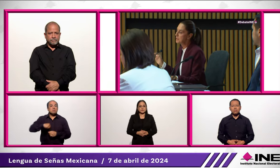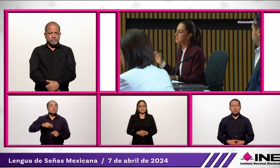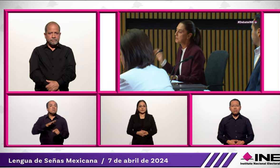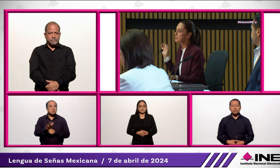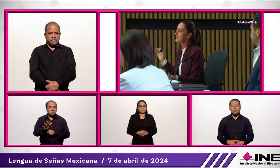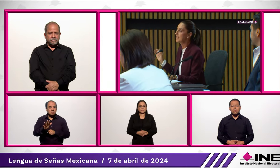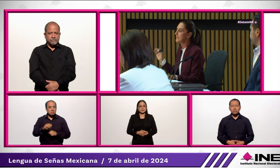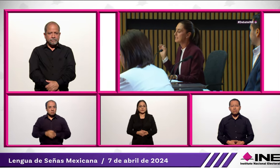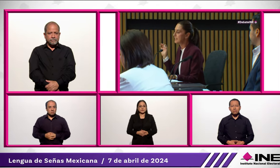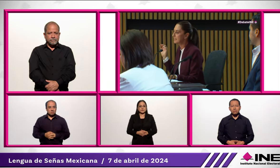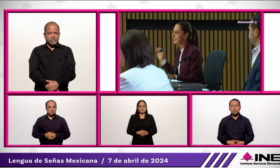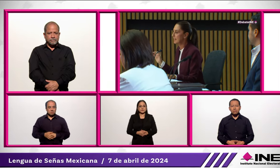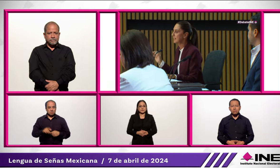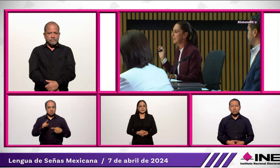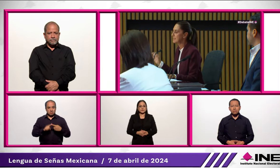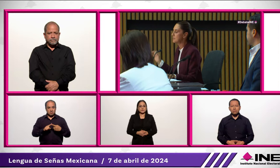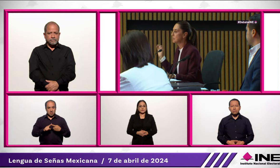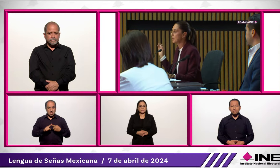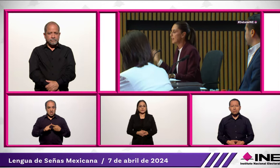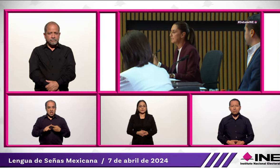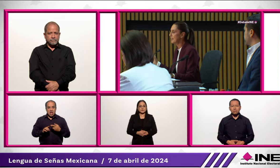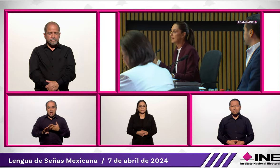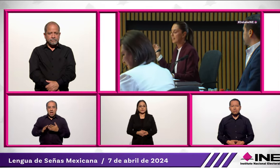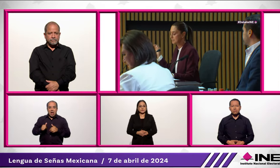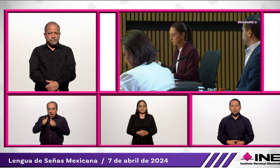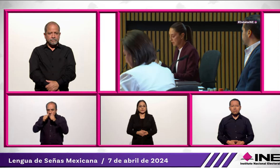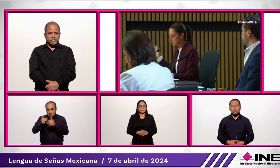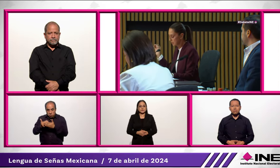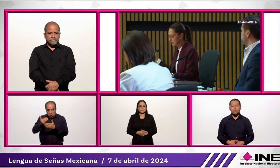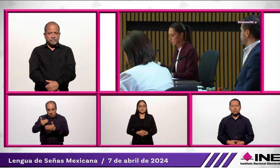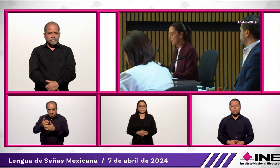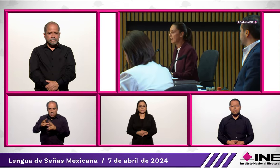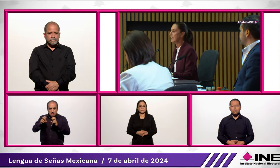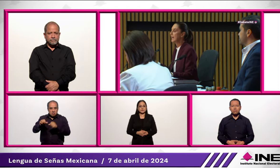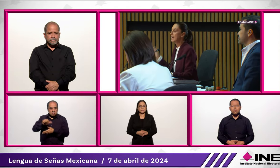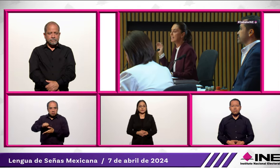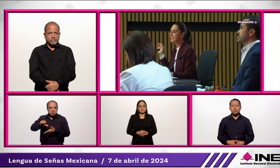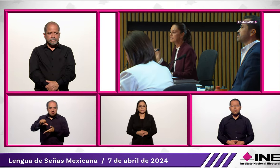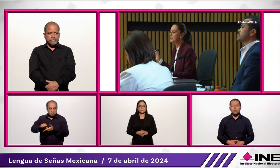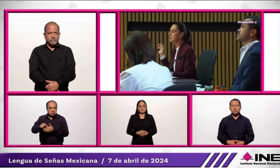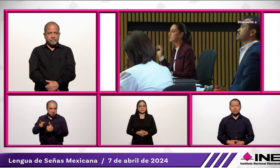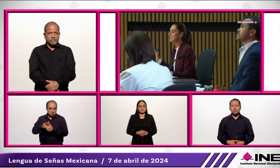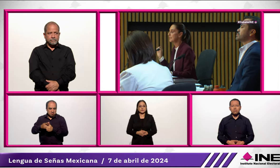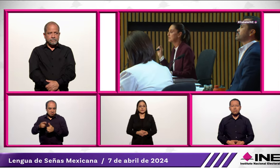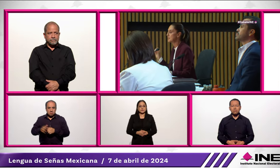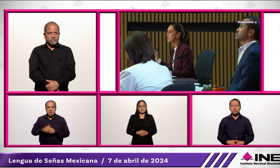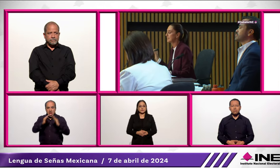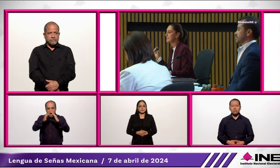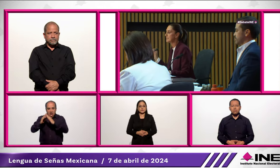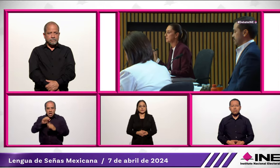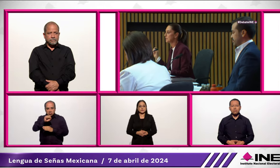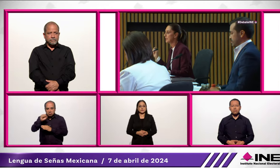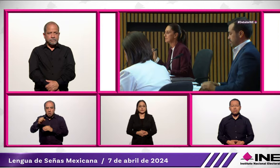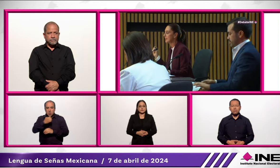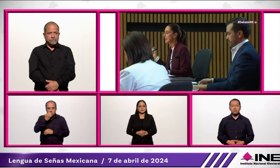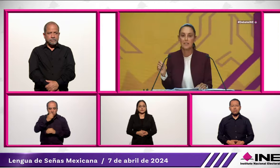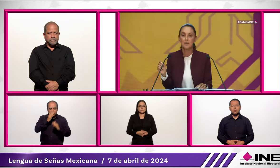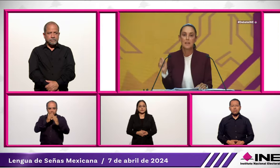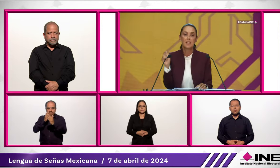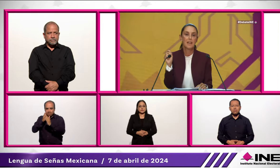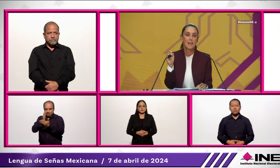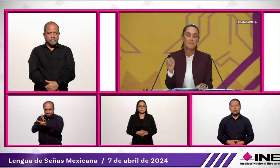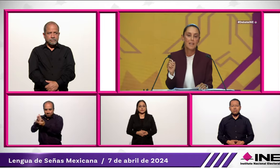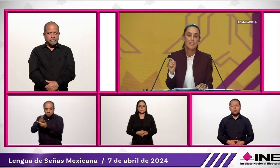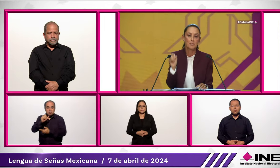La prevención como un tema central, casa por casa, escuela por escuela. La atención los 365 días del